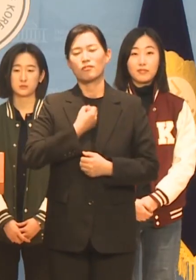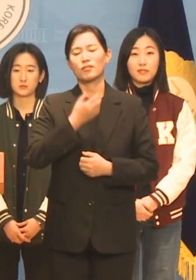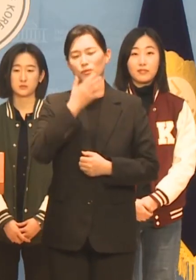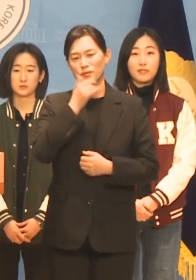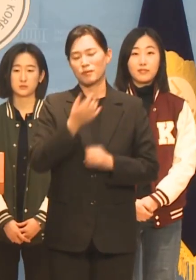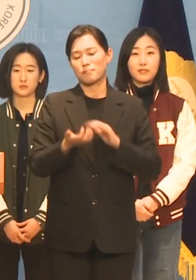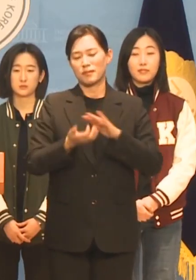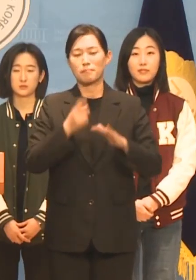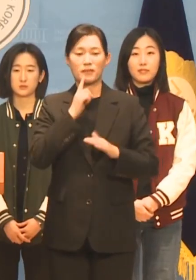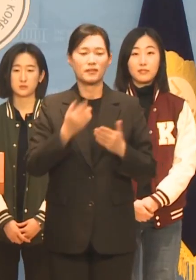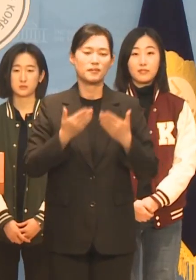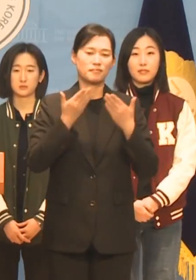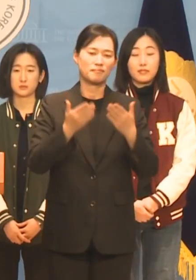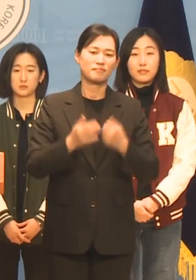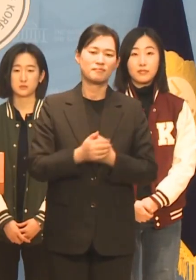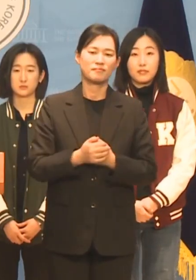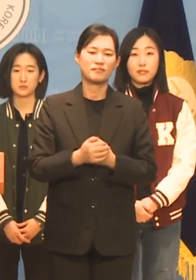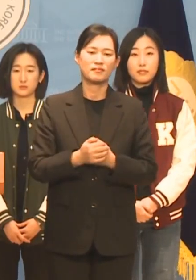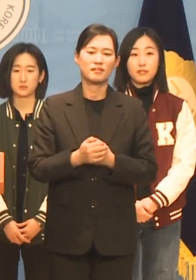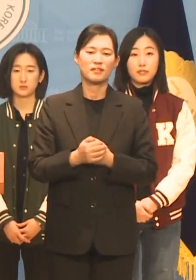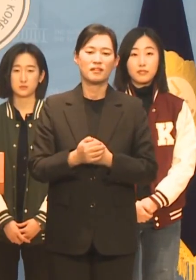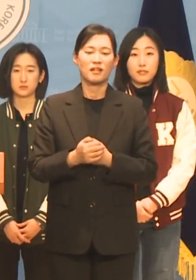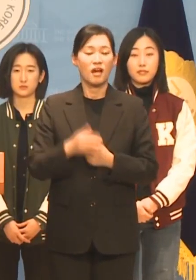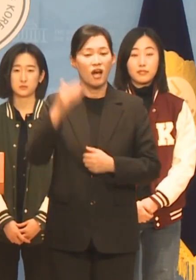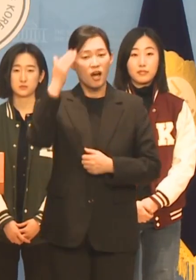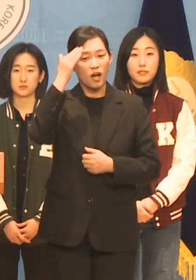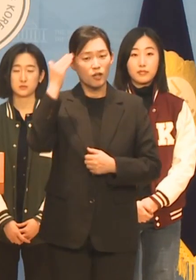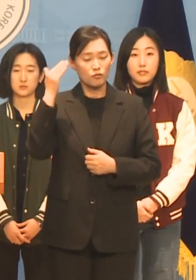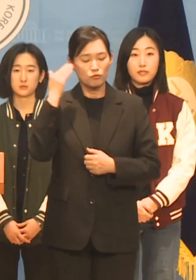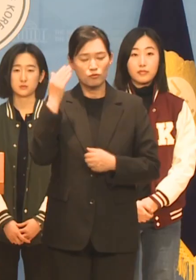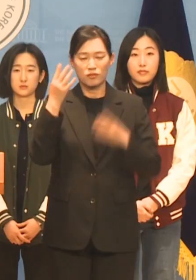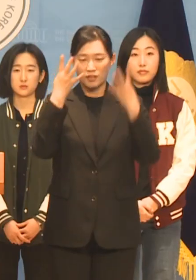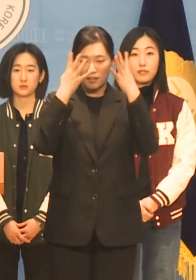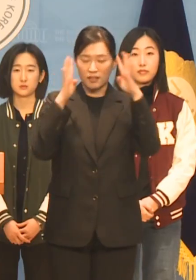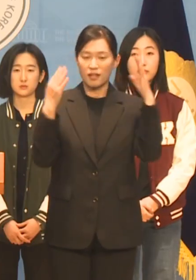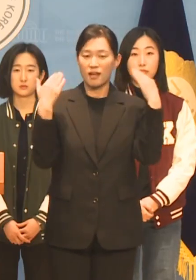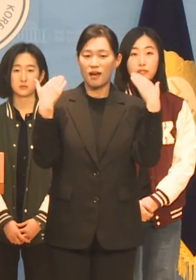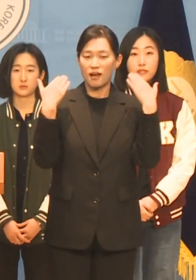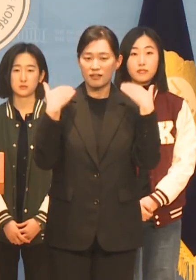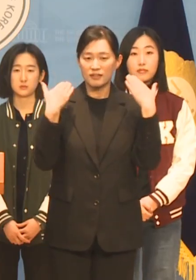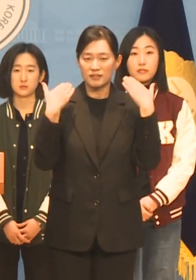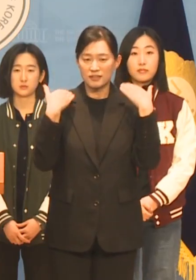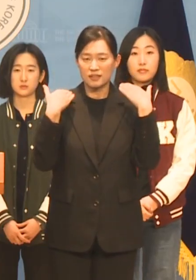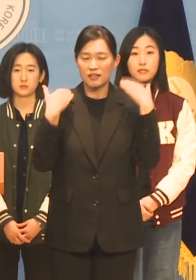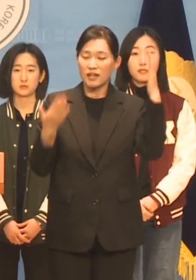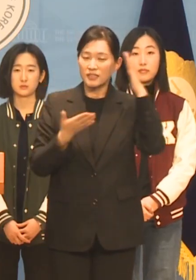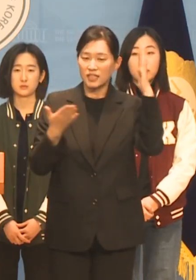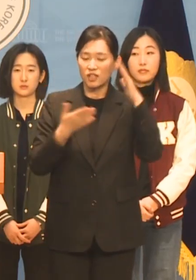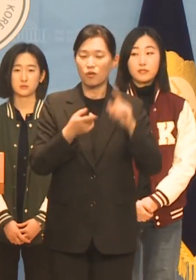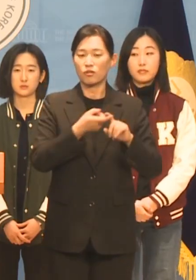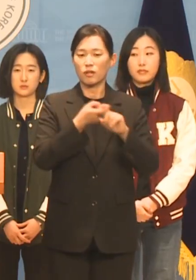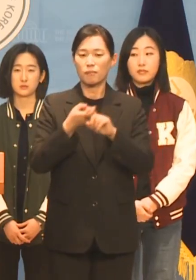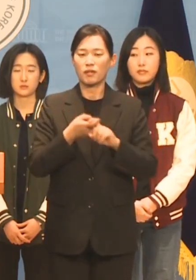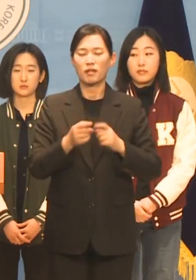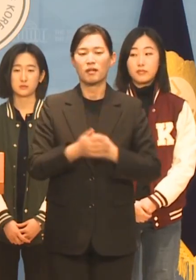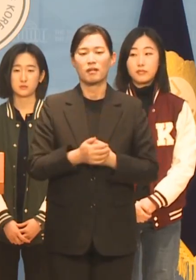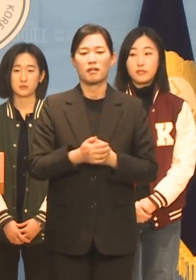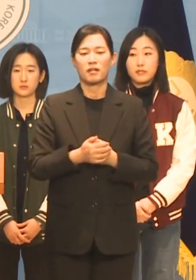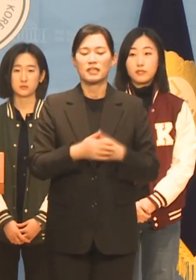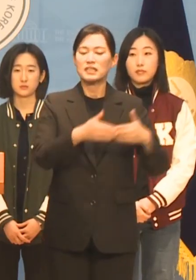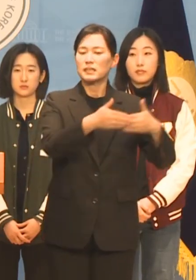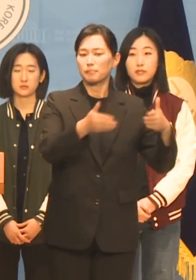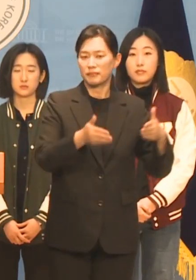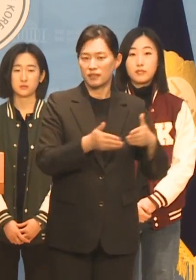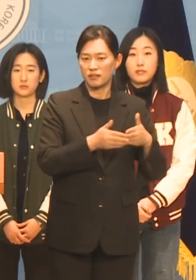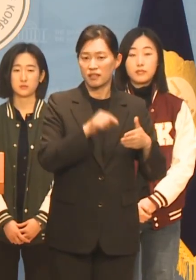미리 말씀드립니다. 대진연은 한국대학생진보연합의 줄임말로 민족해방파 NL 계열의 학생운동